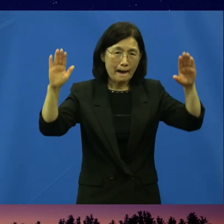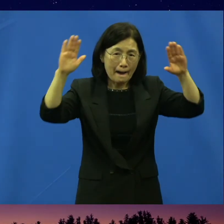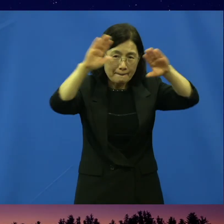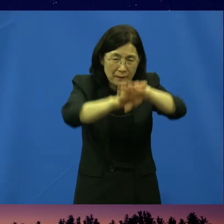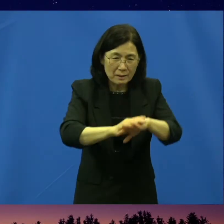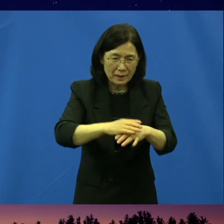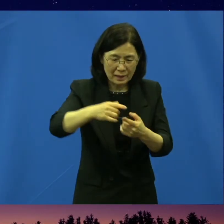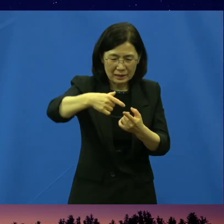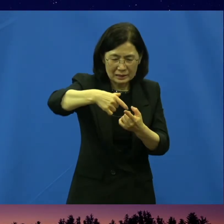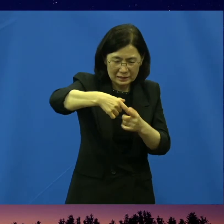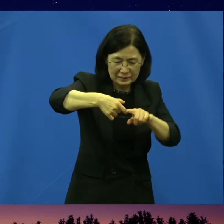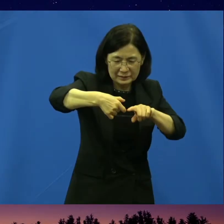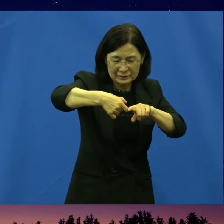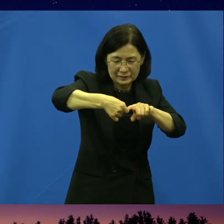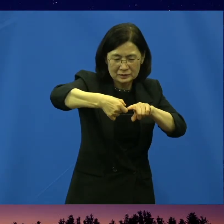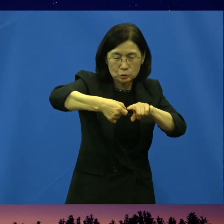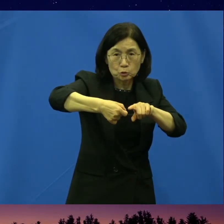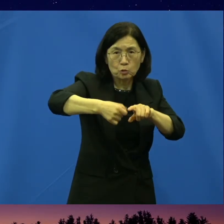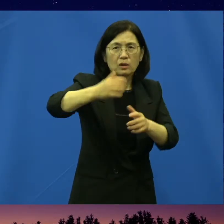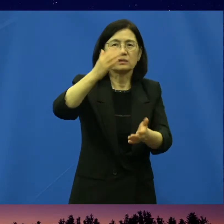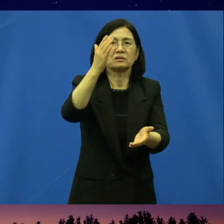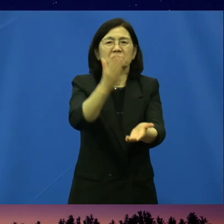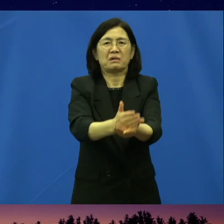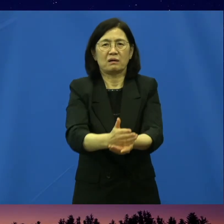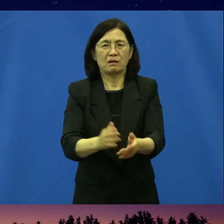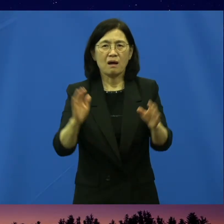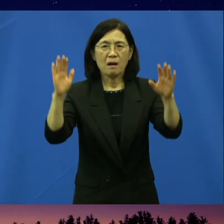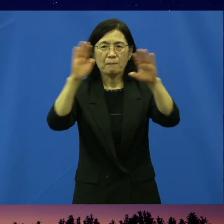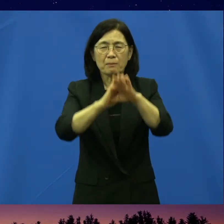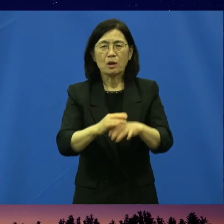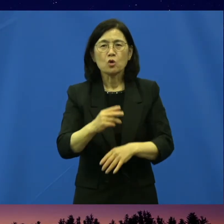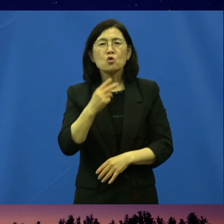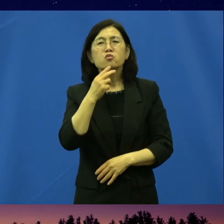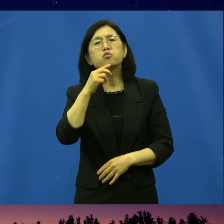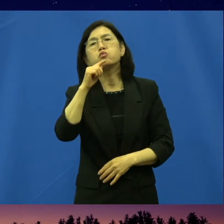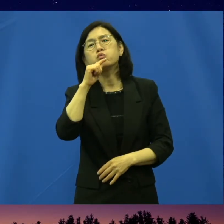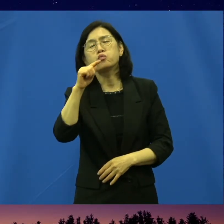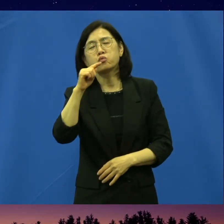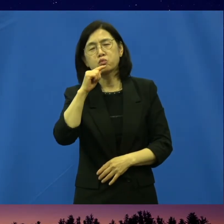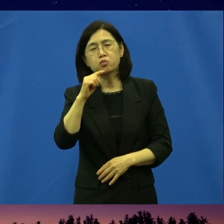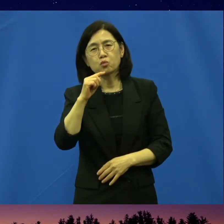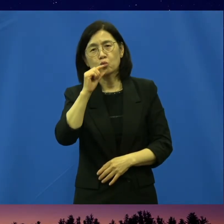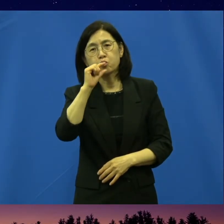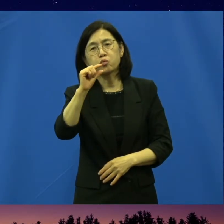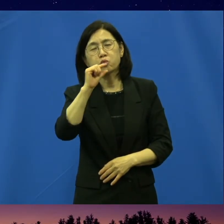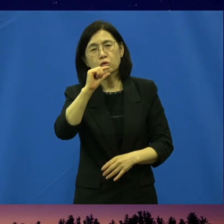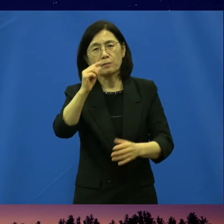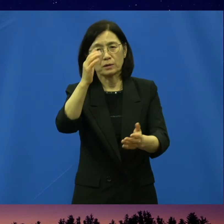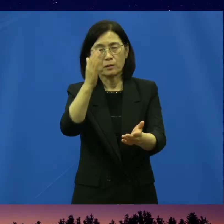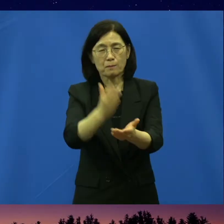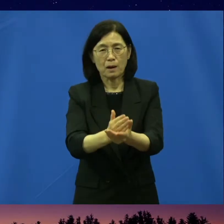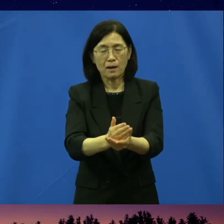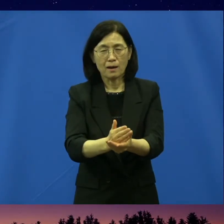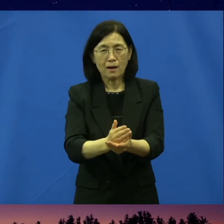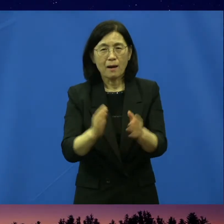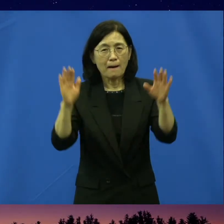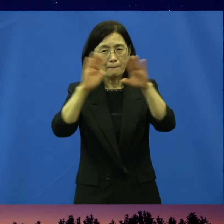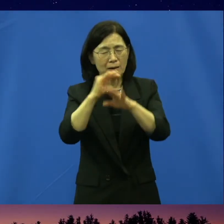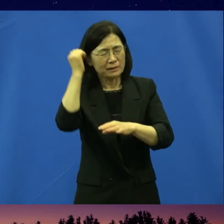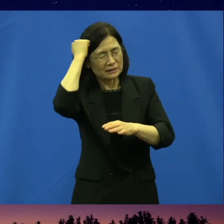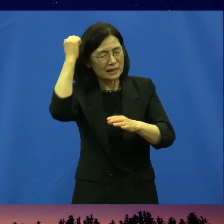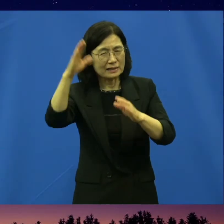그래서 꺾지 말아요. 밤에 휘바람 불지 말라고. 벽에 세우지 말라고. 빗자루 거꾸로 세우지 말라고. 뭐가 굉장히 많았어요.